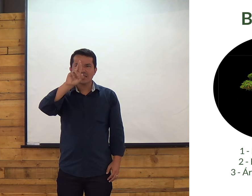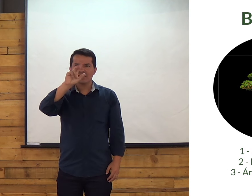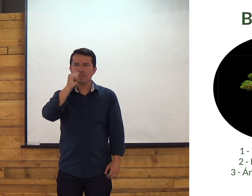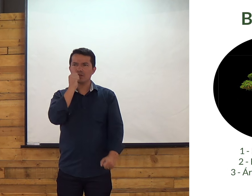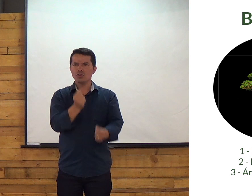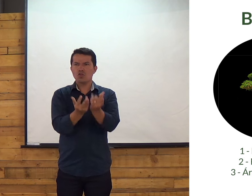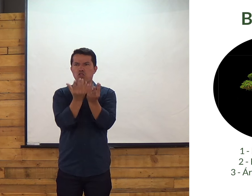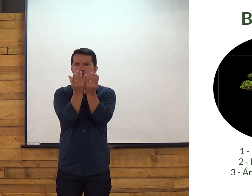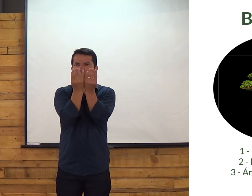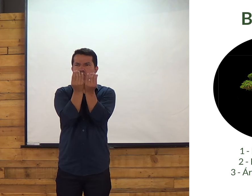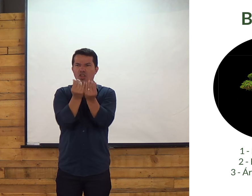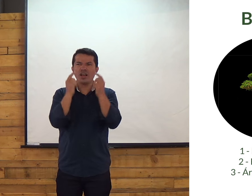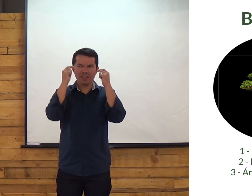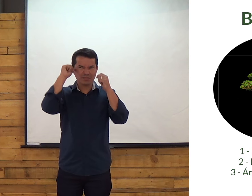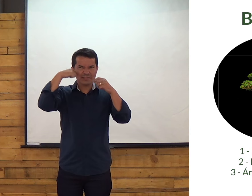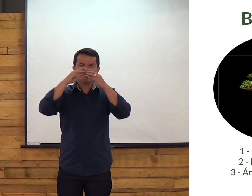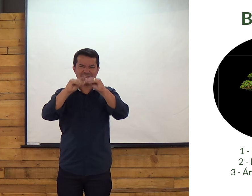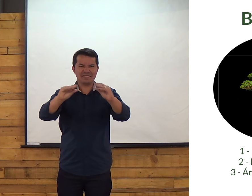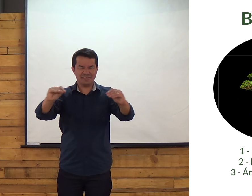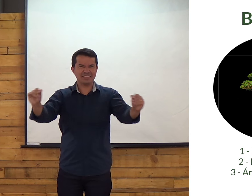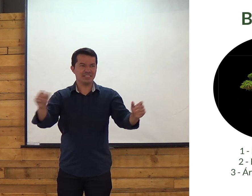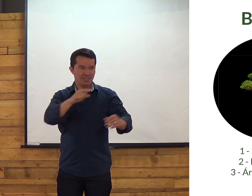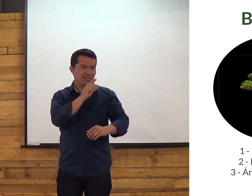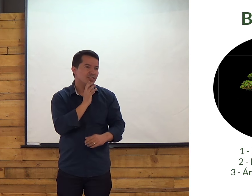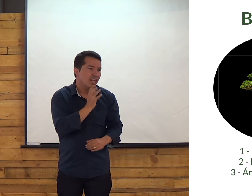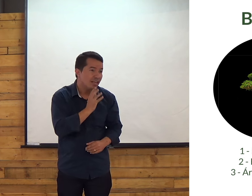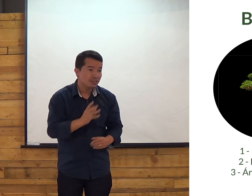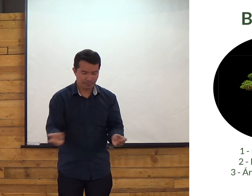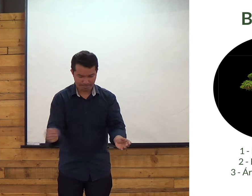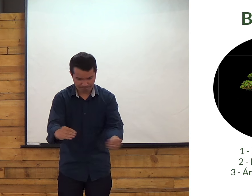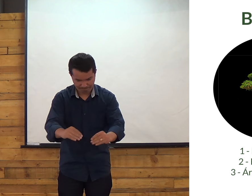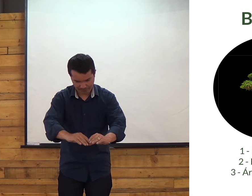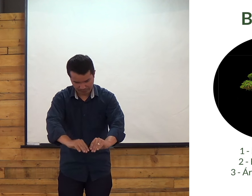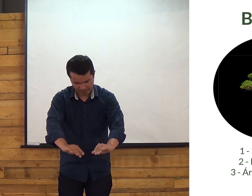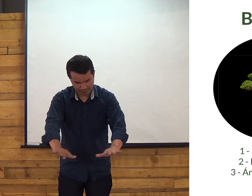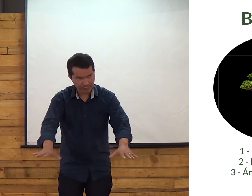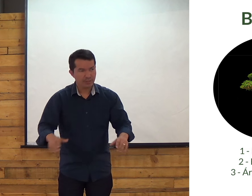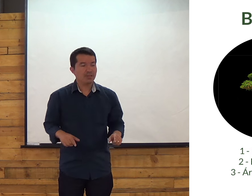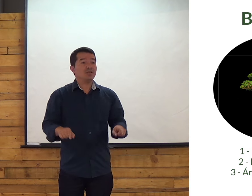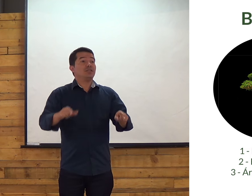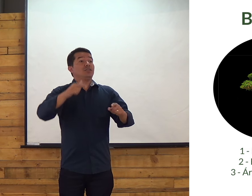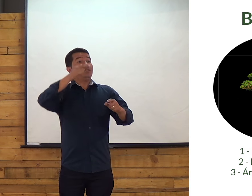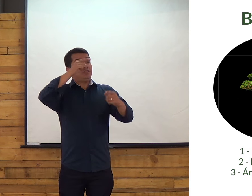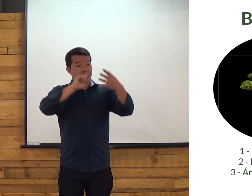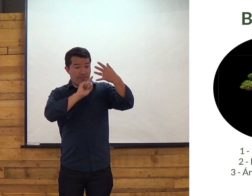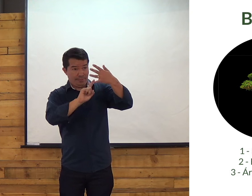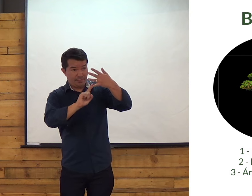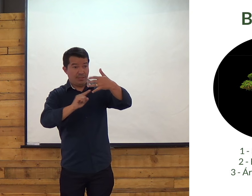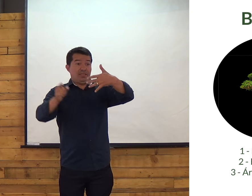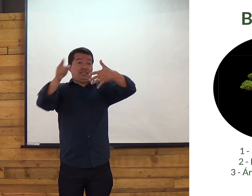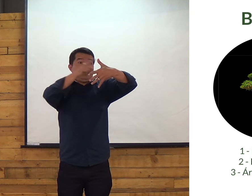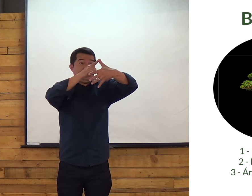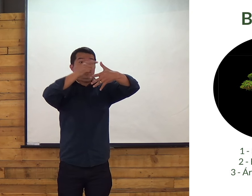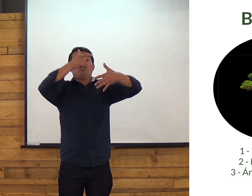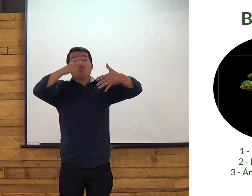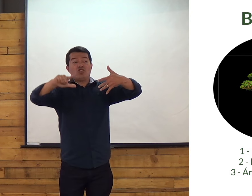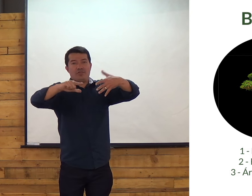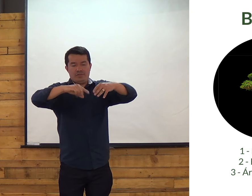Carvão, você sabe sabe esse material, carvão? Você coloca junto.